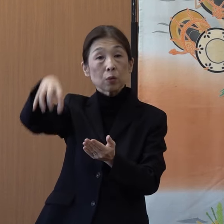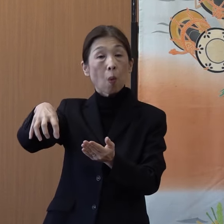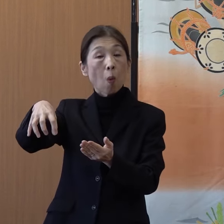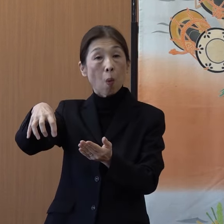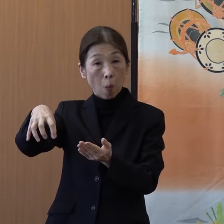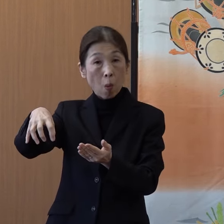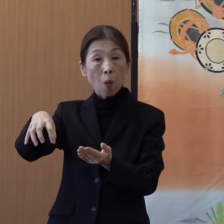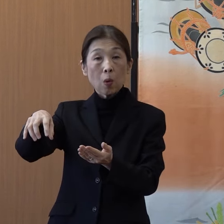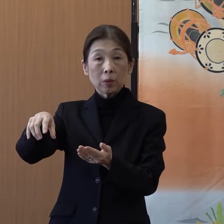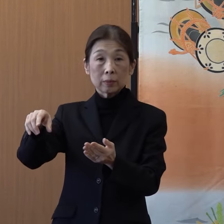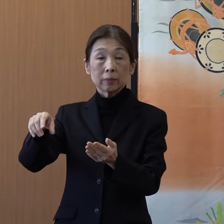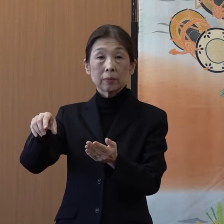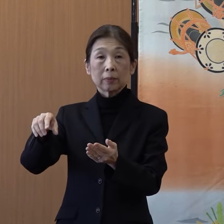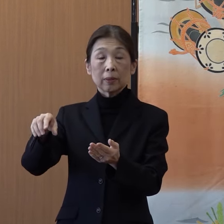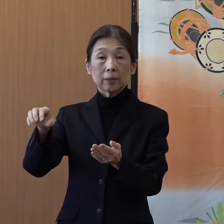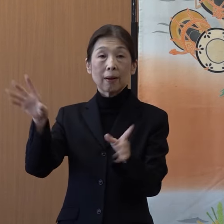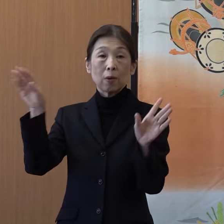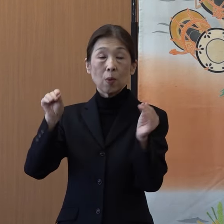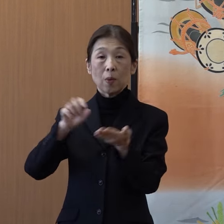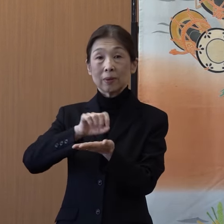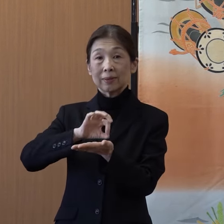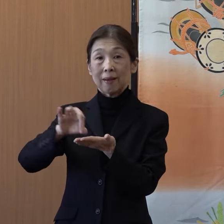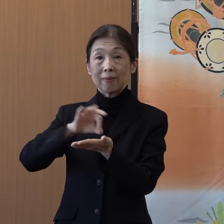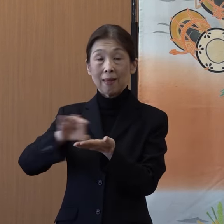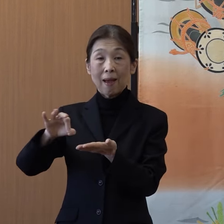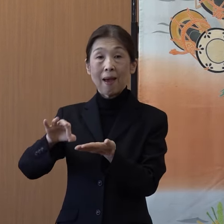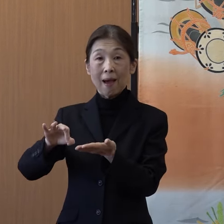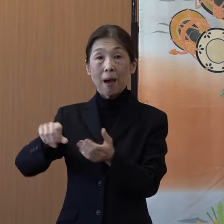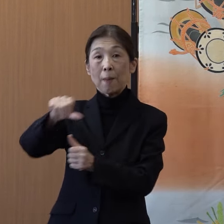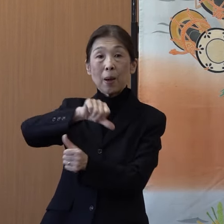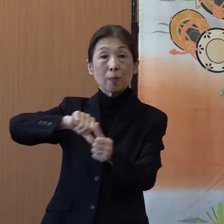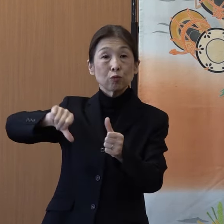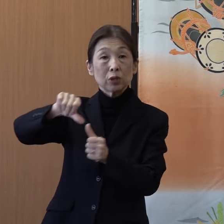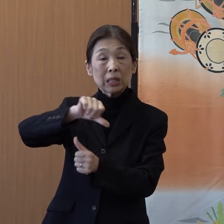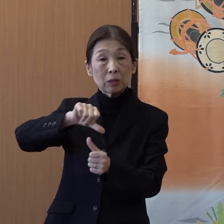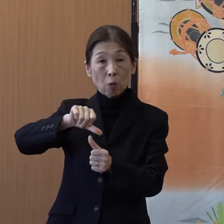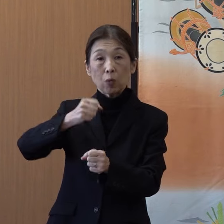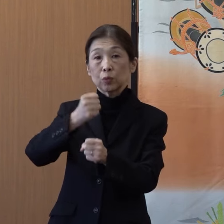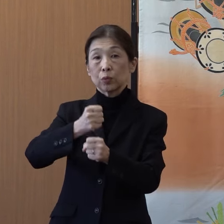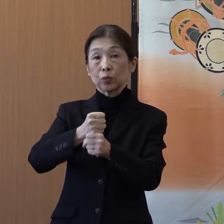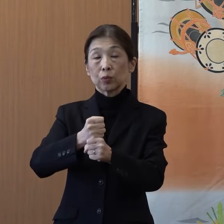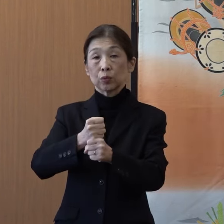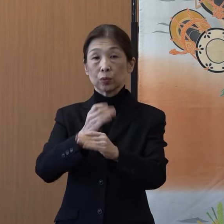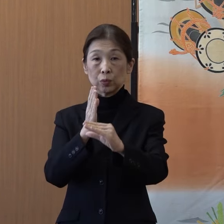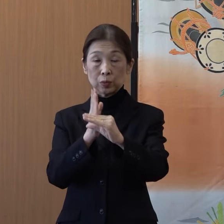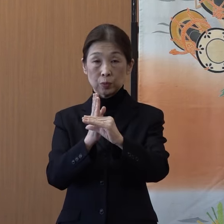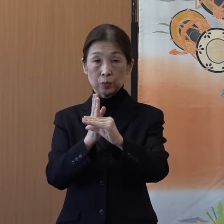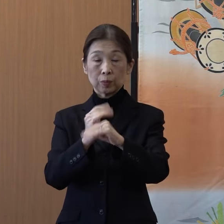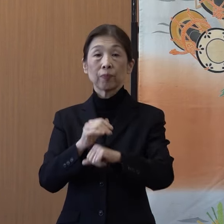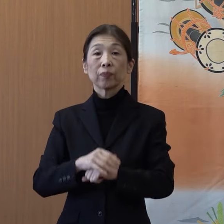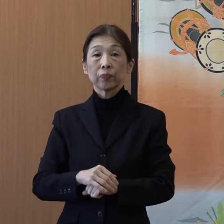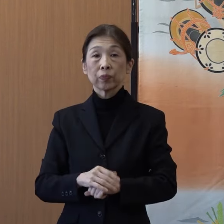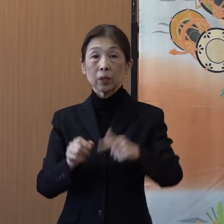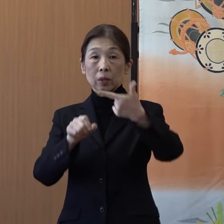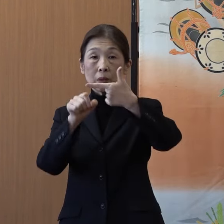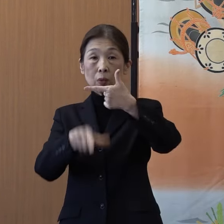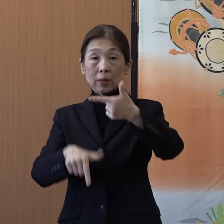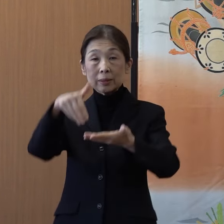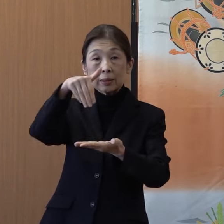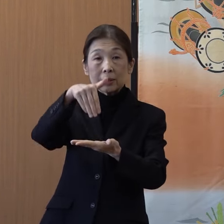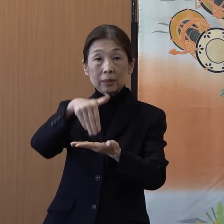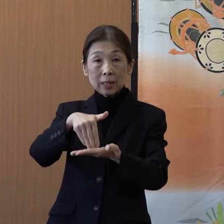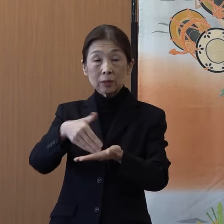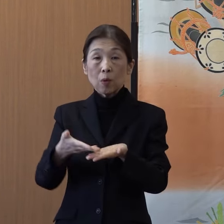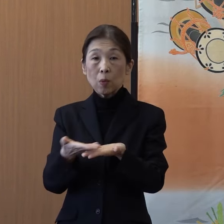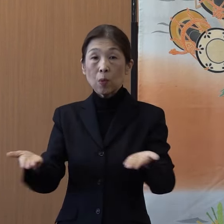位置情報を活用した水害ハザードマップアプリを現在策定しておりまして6月下旬の公開に向